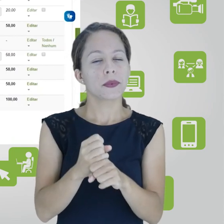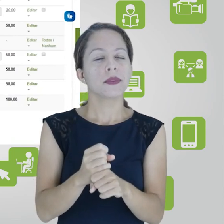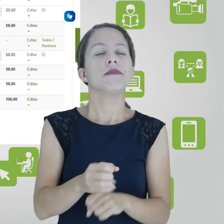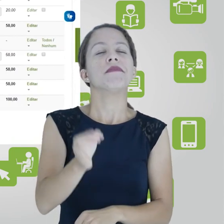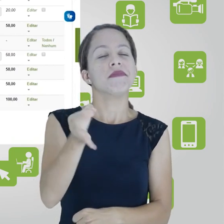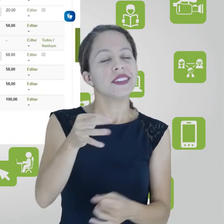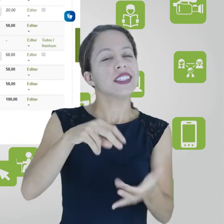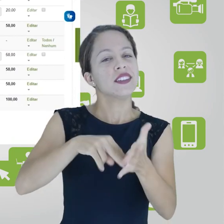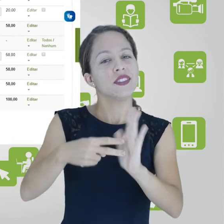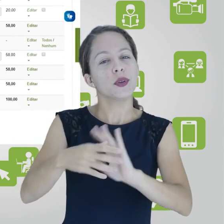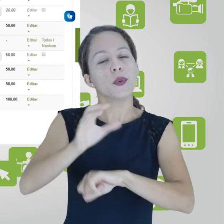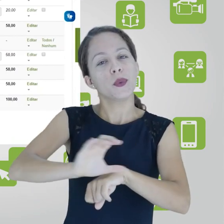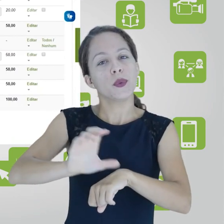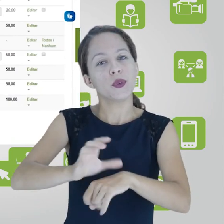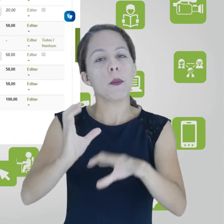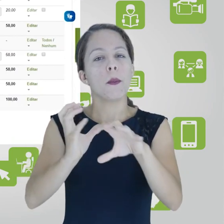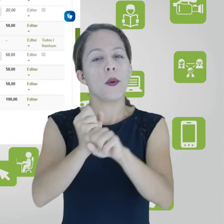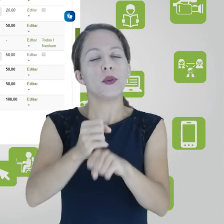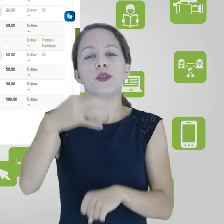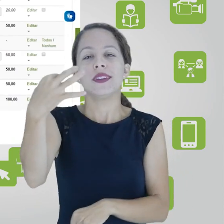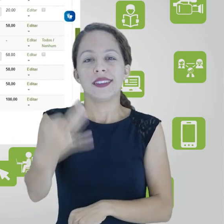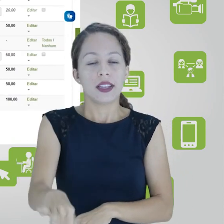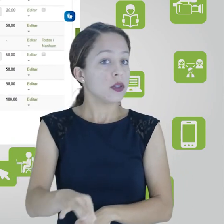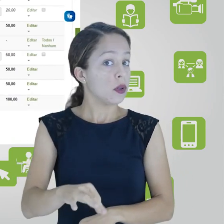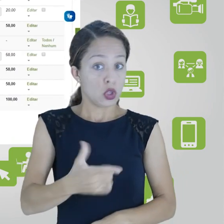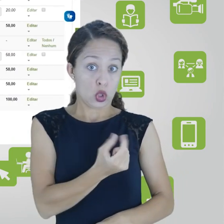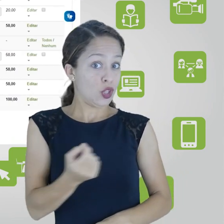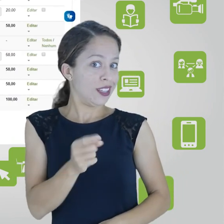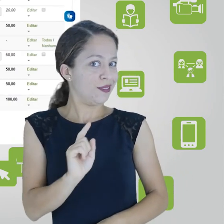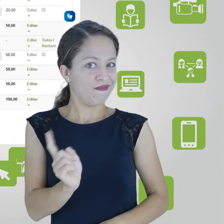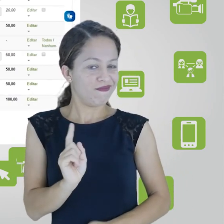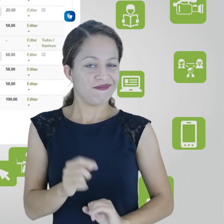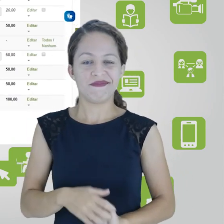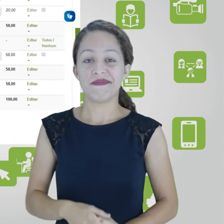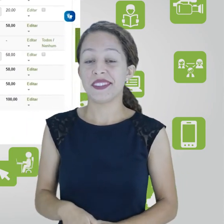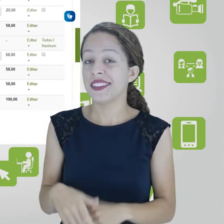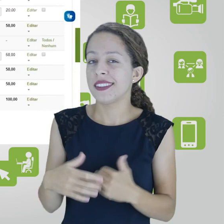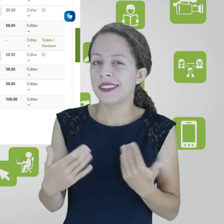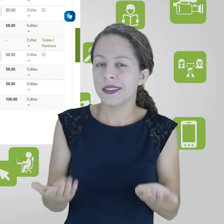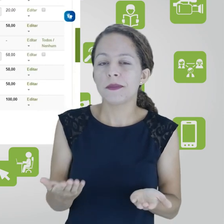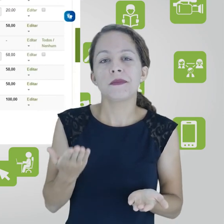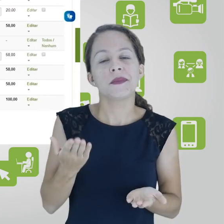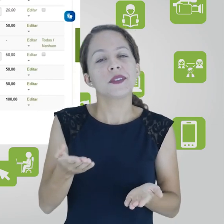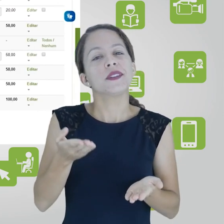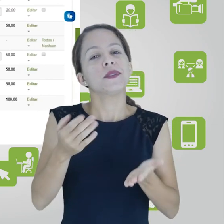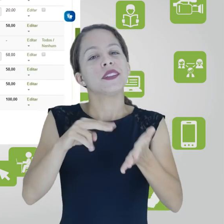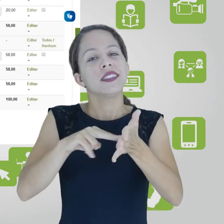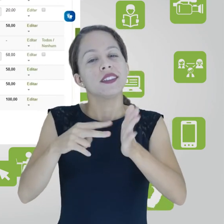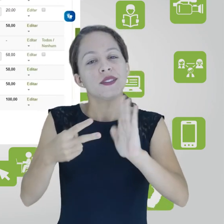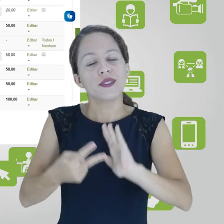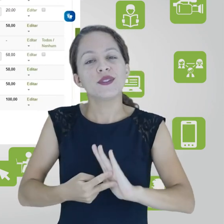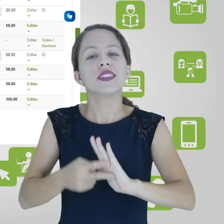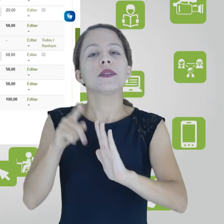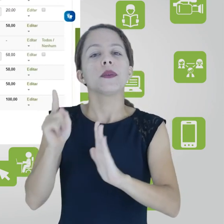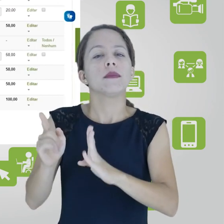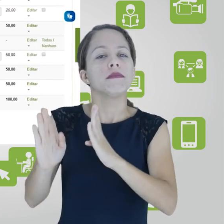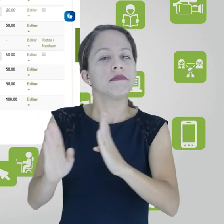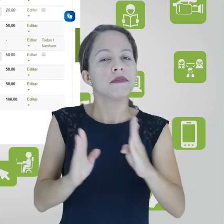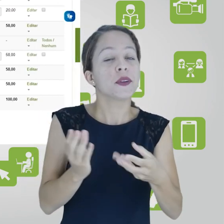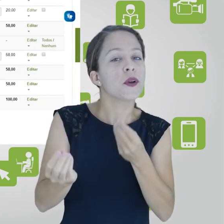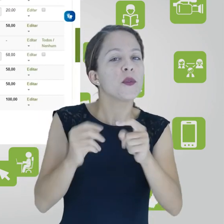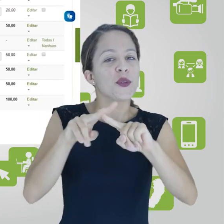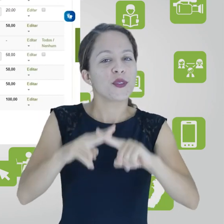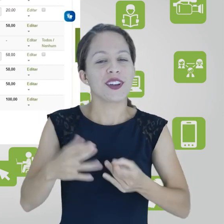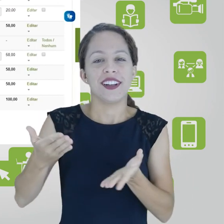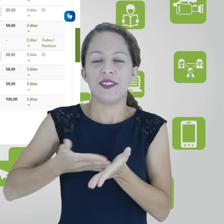é a pontuação correta do curso, e não 200, como a gente viu no início. Ok? Essa